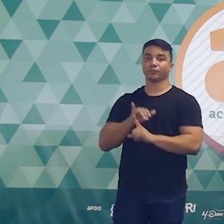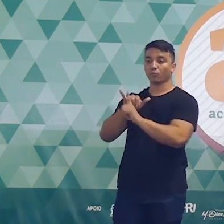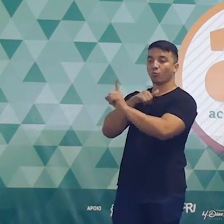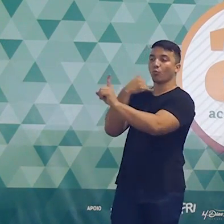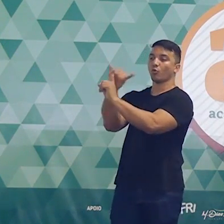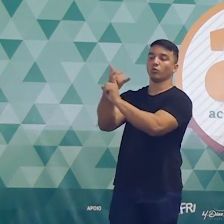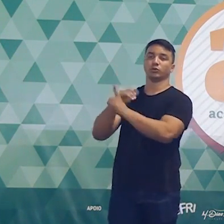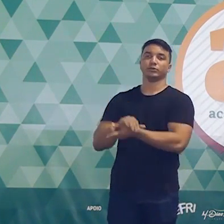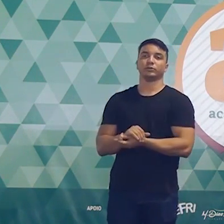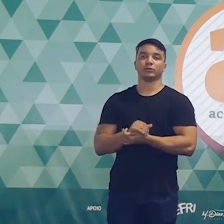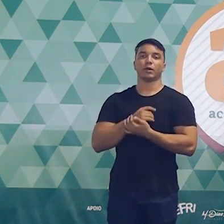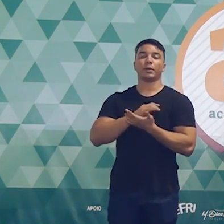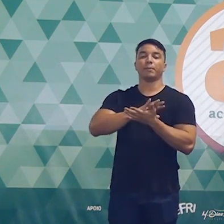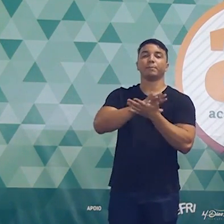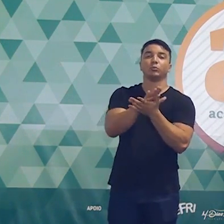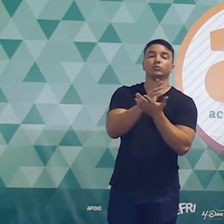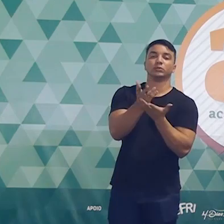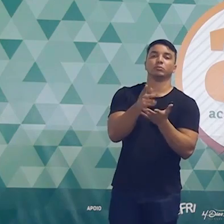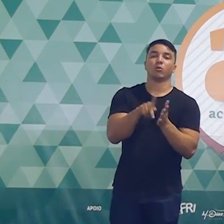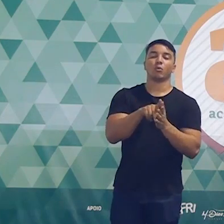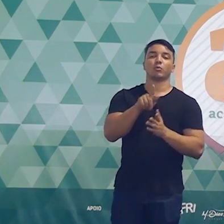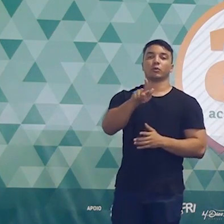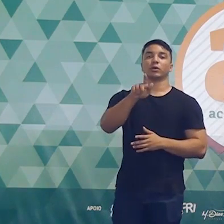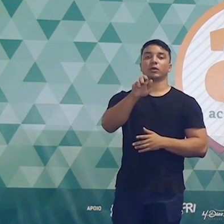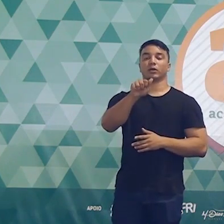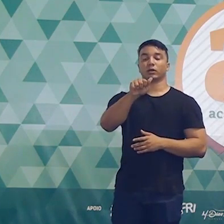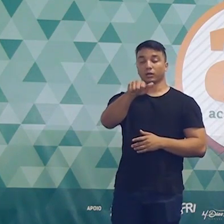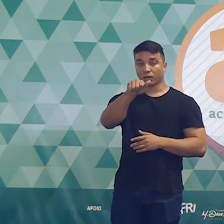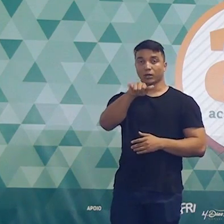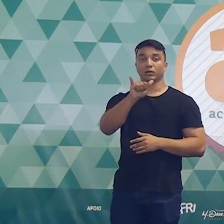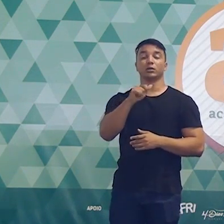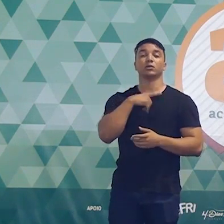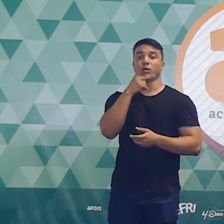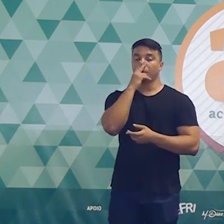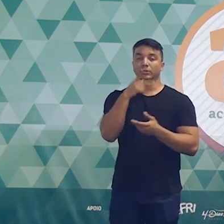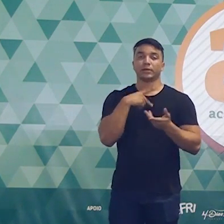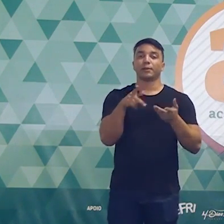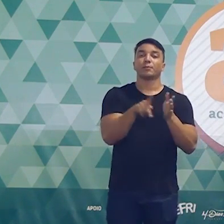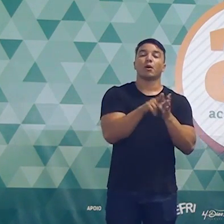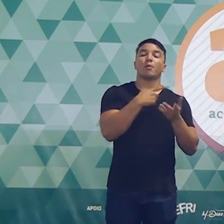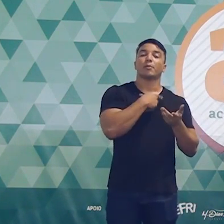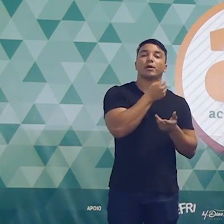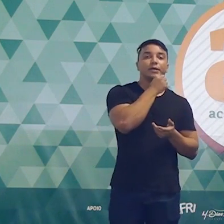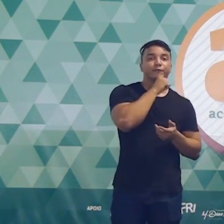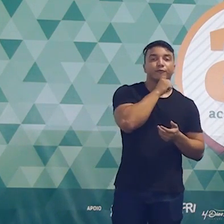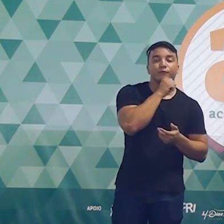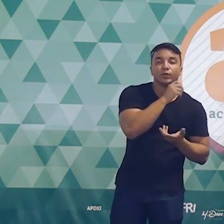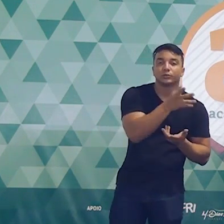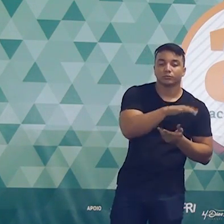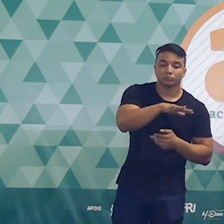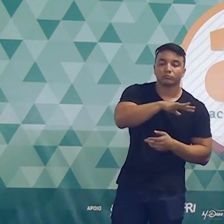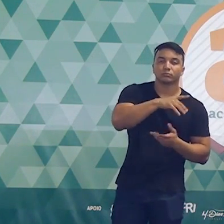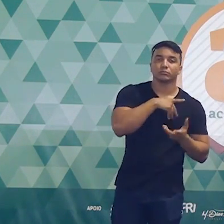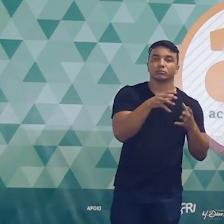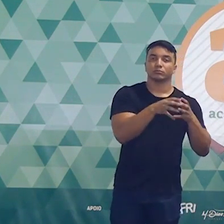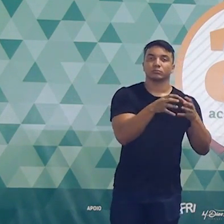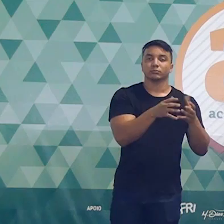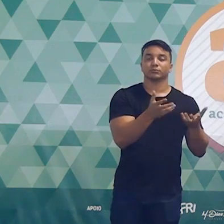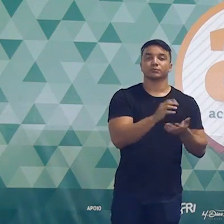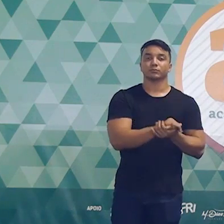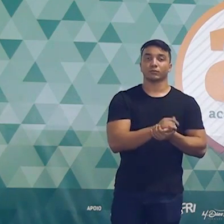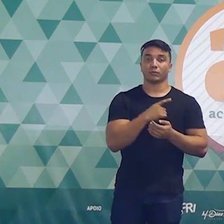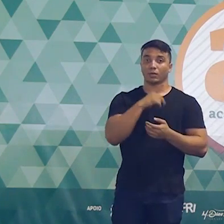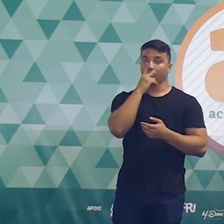o tema envolve homofobia, o tema envolve o desprestígio do idoso, o tema envolve os indivíduos portadores